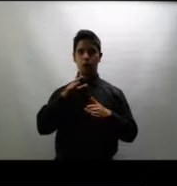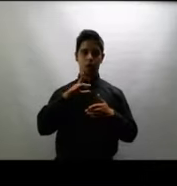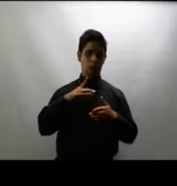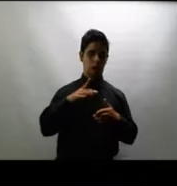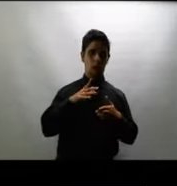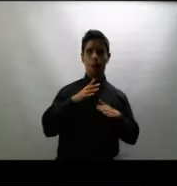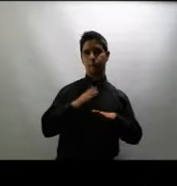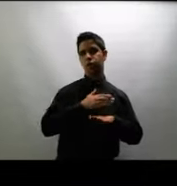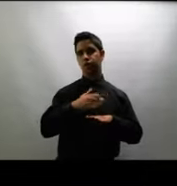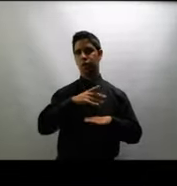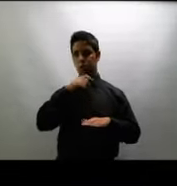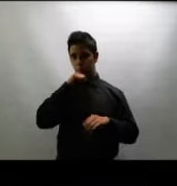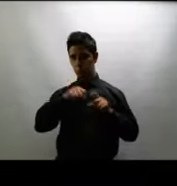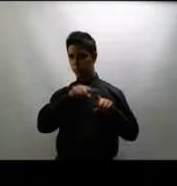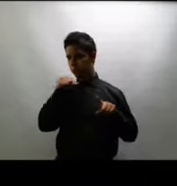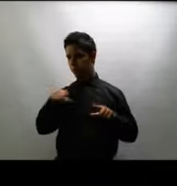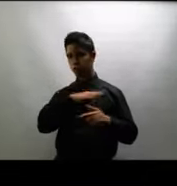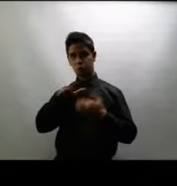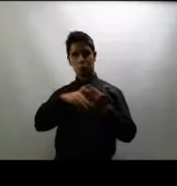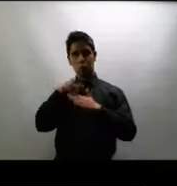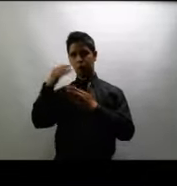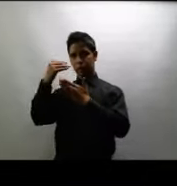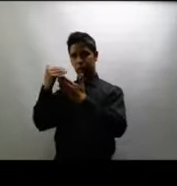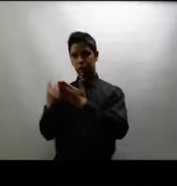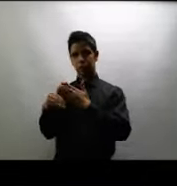que me gustaron, que las saqué, son las Espresso.